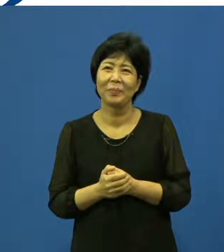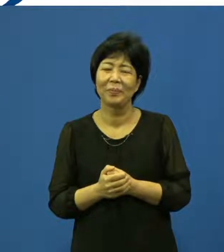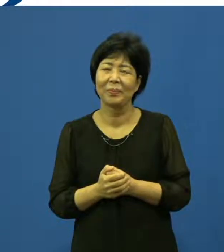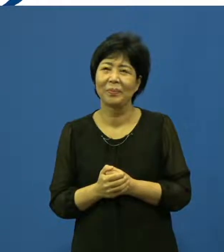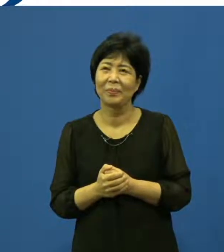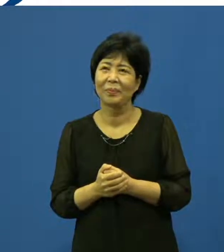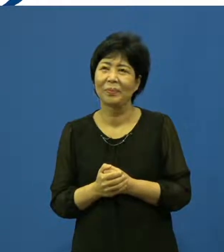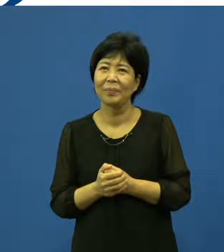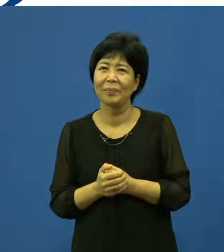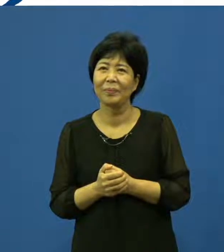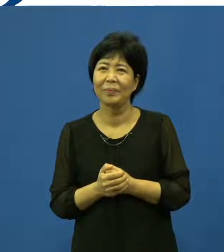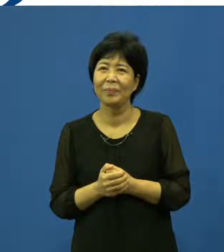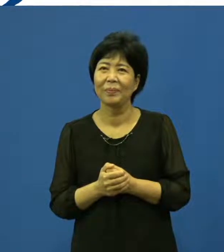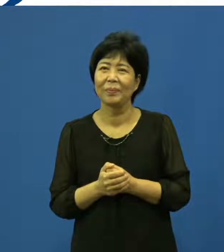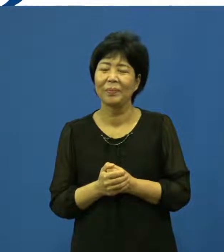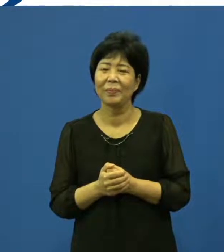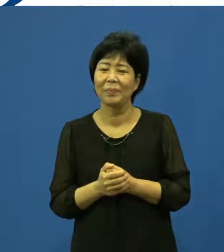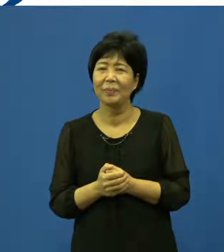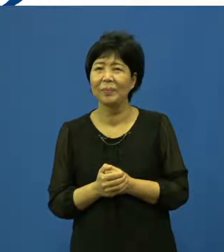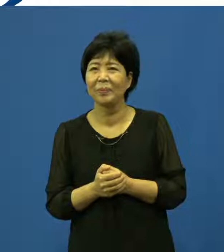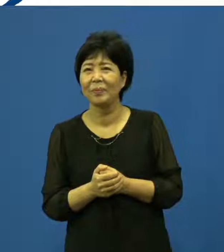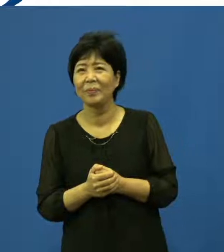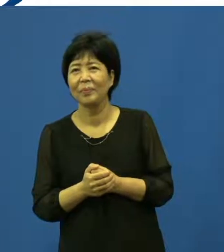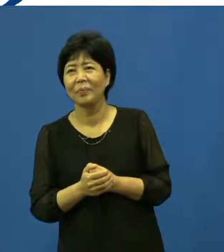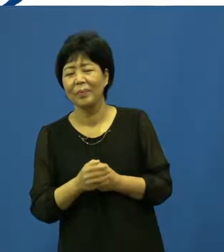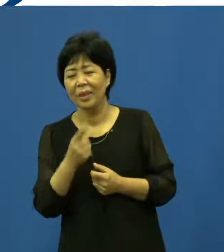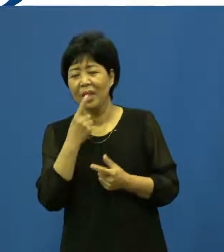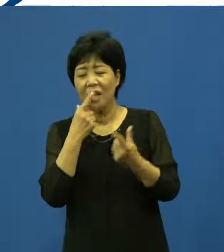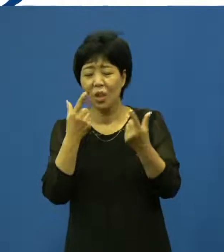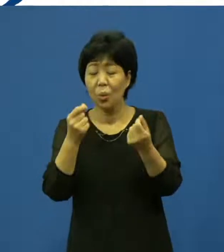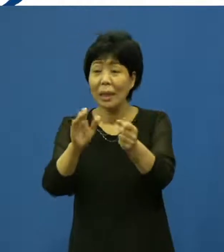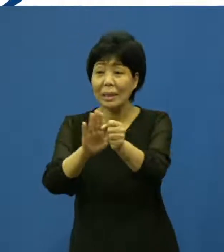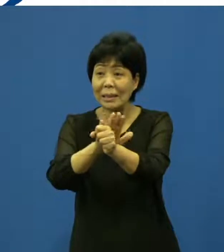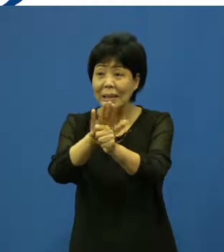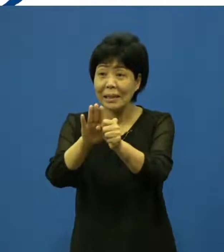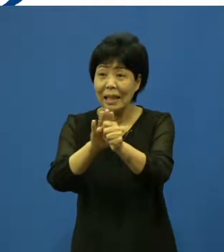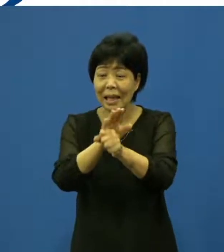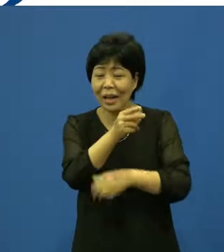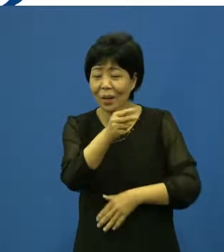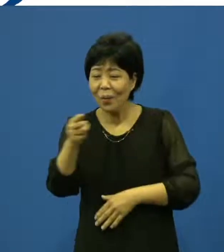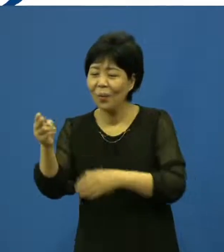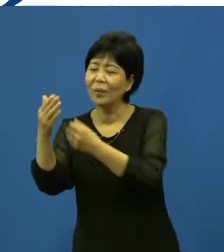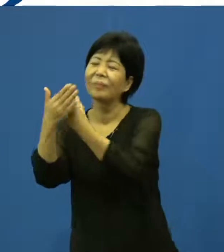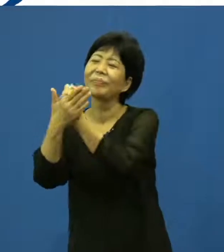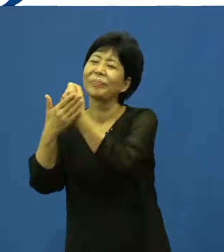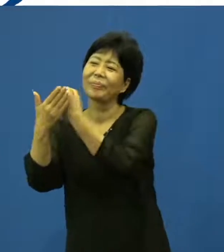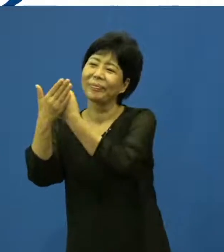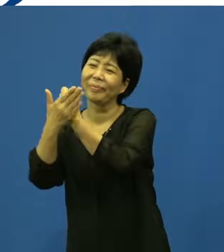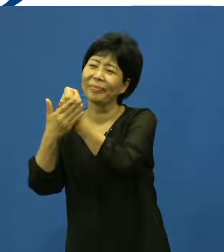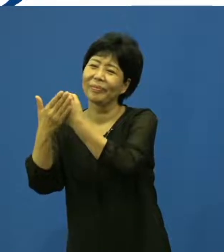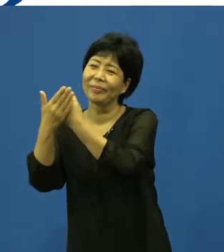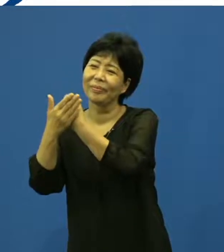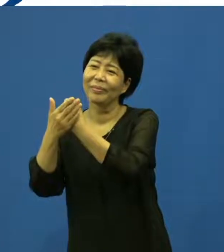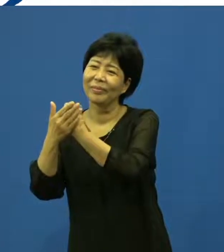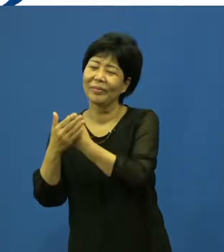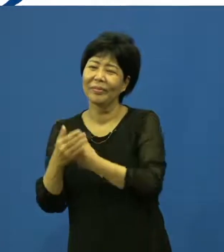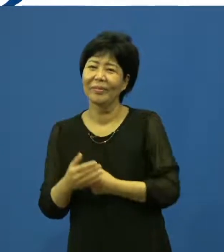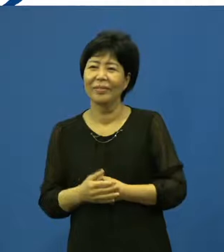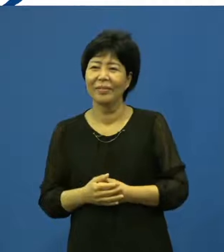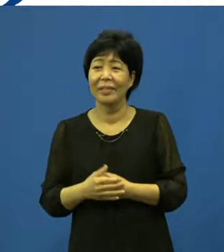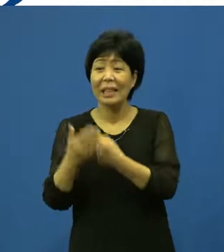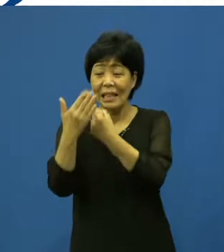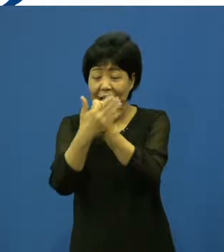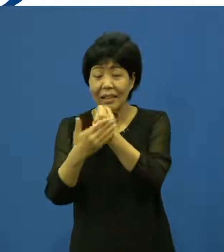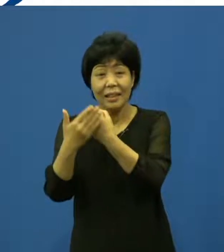그래서 우리는 그런 말도 안 되는 사랑을 은혜라고 얘기합니다. 근데 그 사랑을 우리가 받았다.